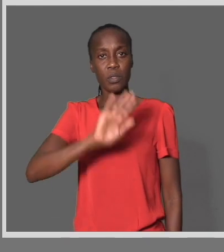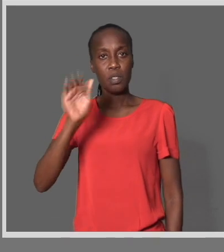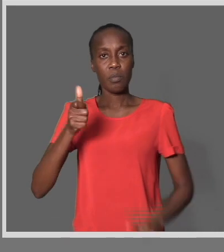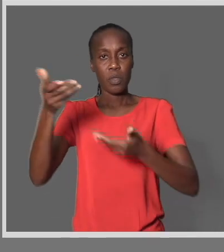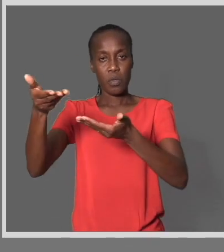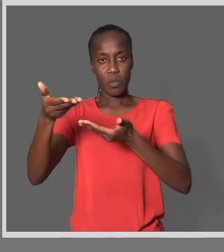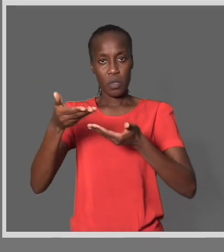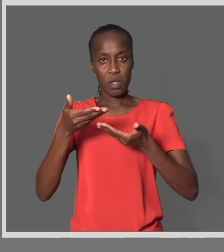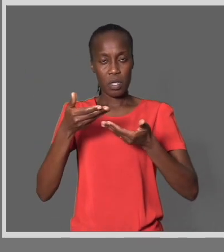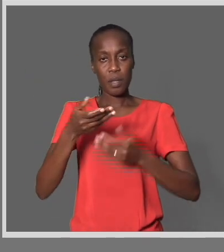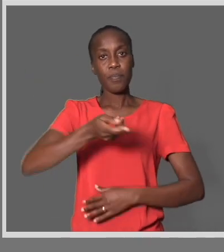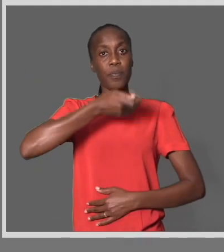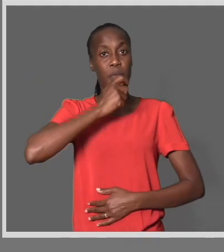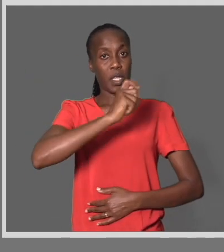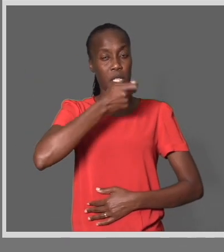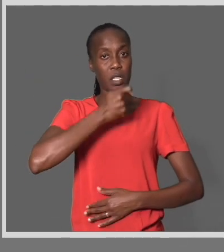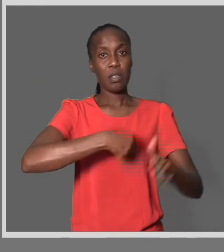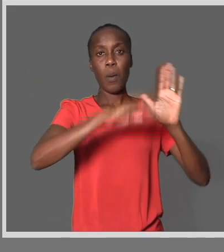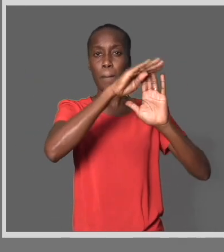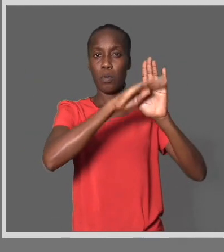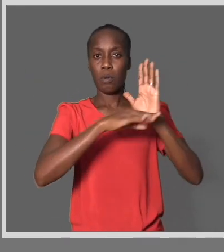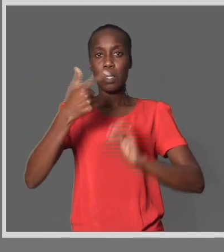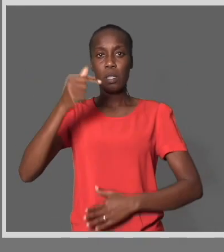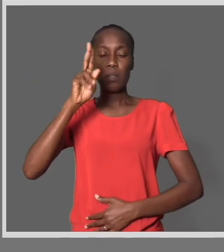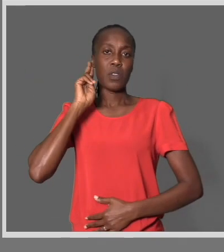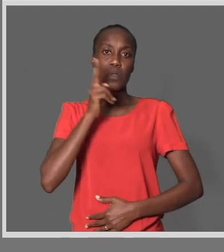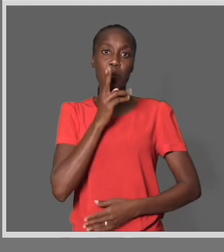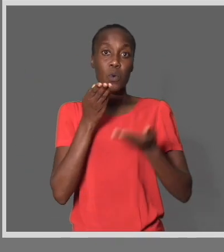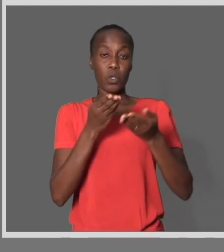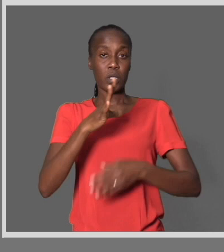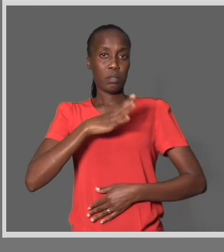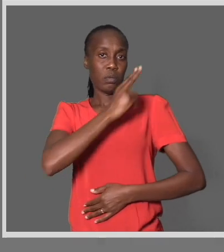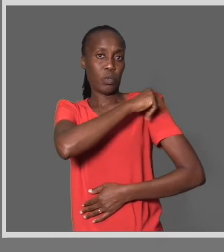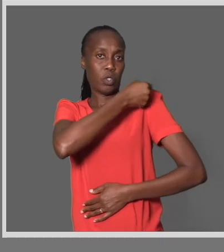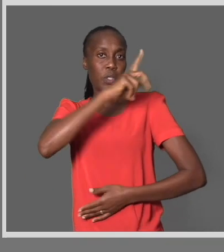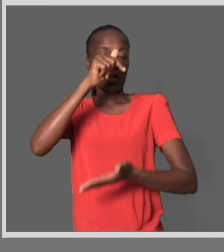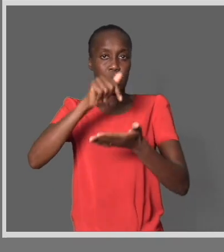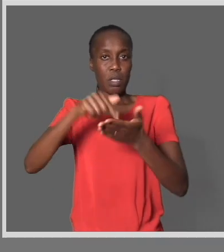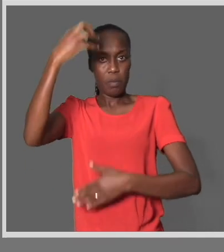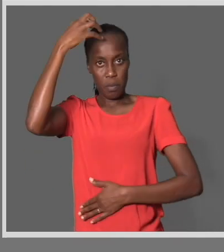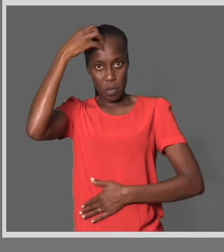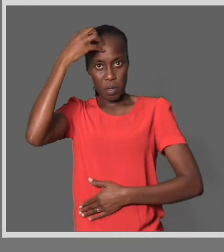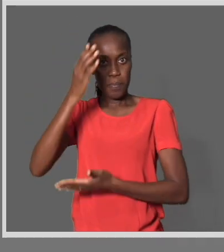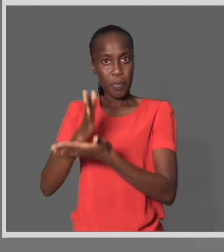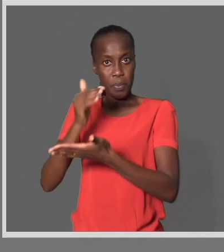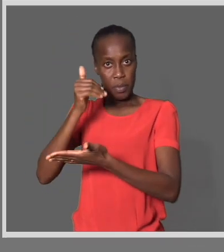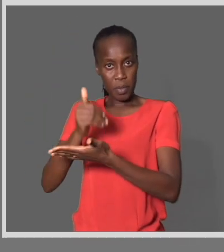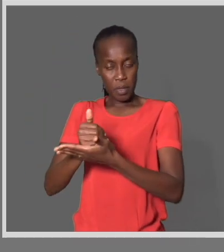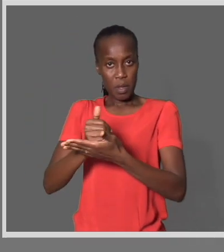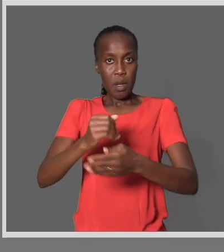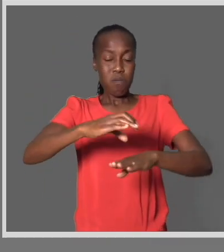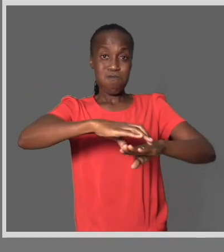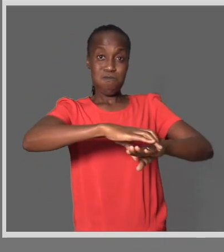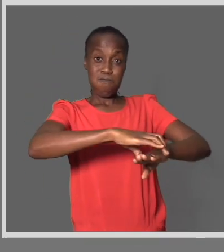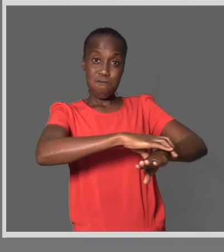Olá, sejam bem-vindos ao espaço de entrevista no programa da TV Surdo. Hoje estamos no Estado Central do Maputo, Departamento do